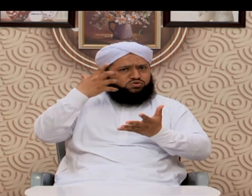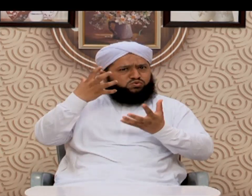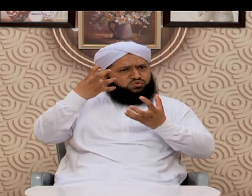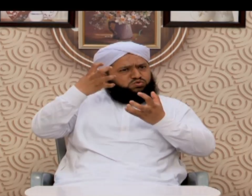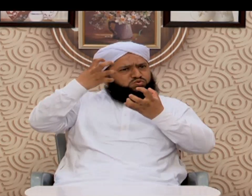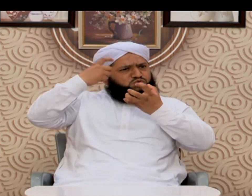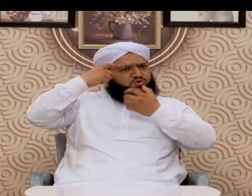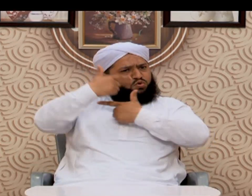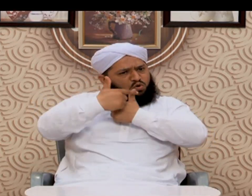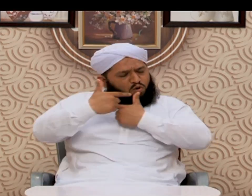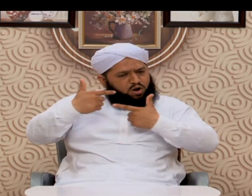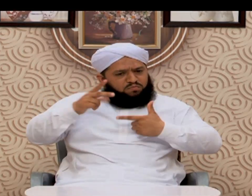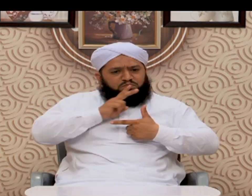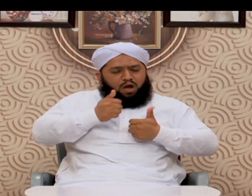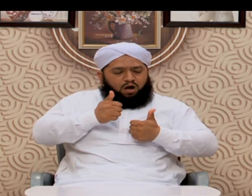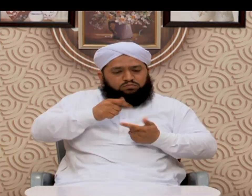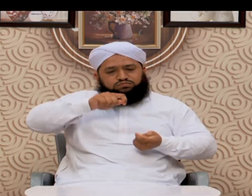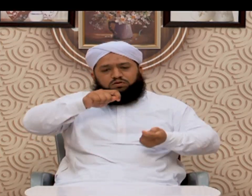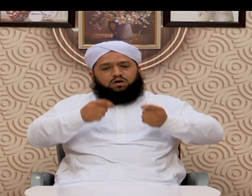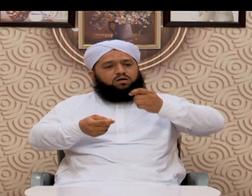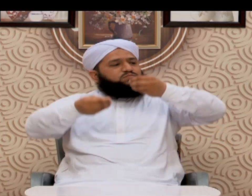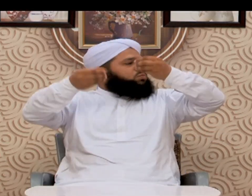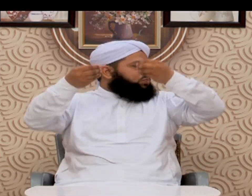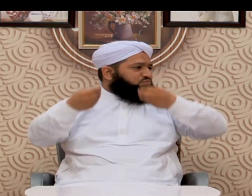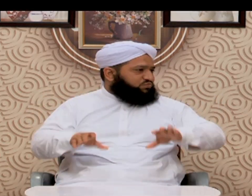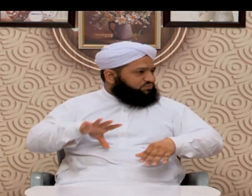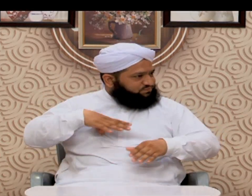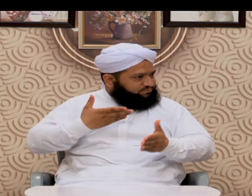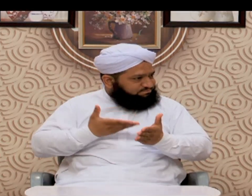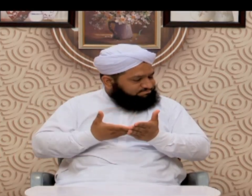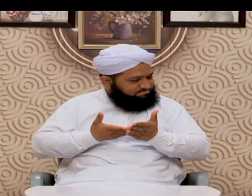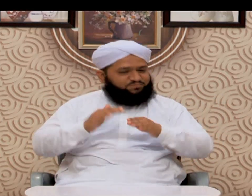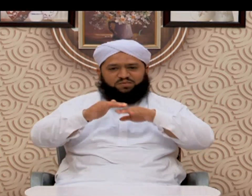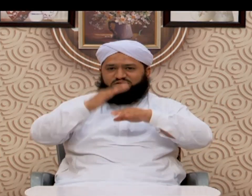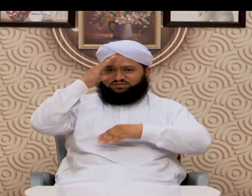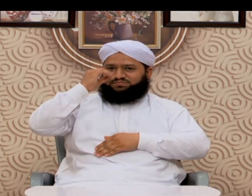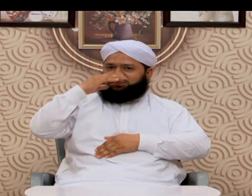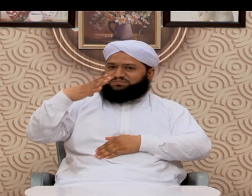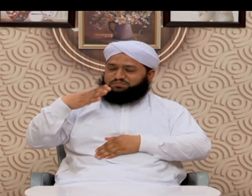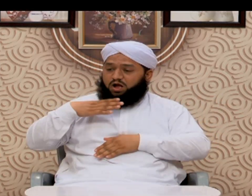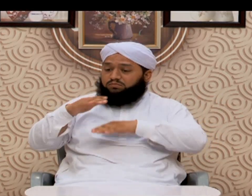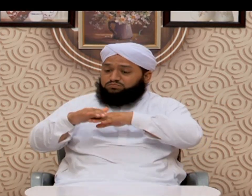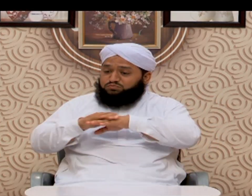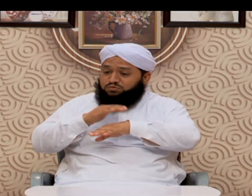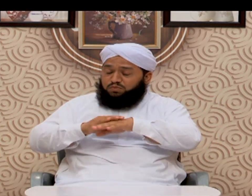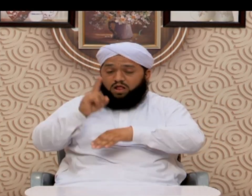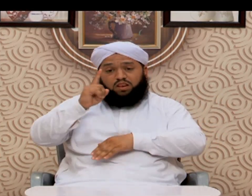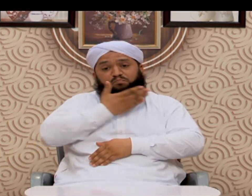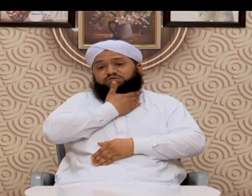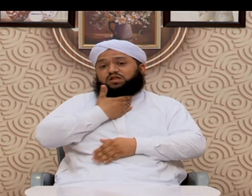ہوتی ہے تو بندہ سختی پر اتر آتا ہے، جس کے سبب بنے بنائے کھیل بگڑ جاتے ہیں۔ پیارے اسلامی بھائیوں، نرمی